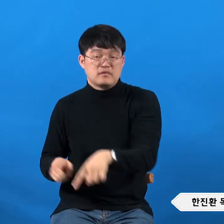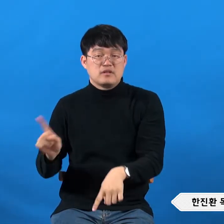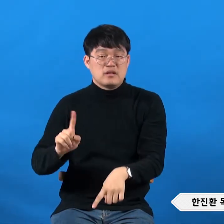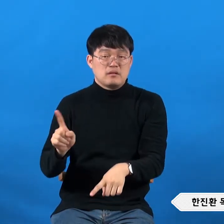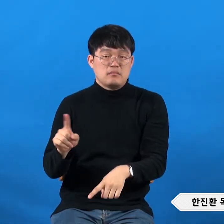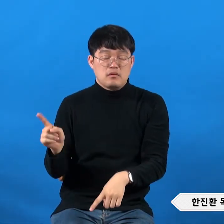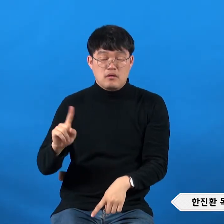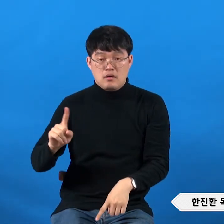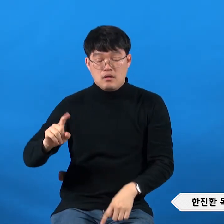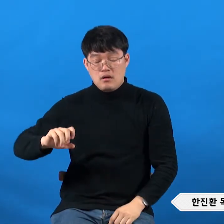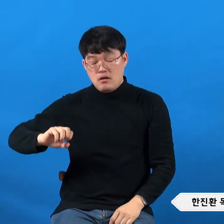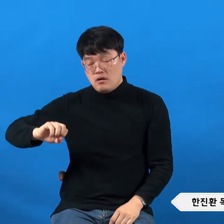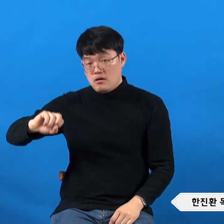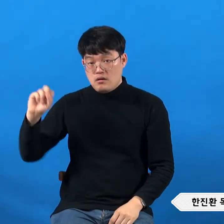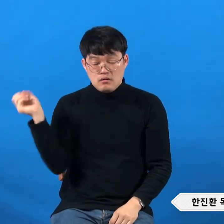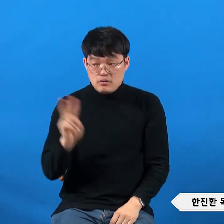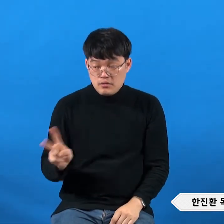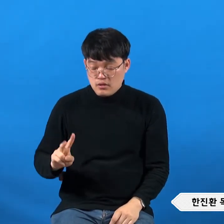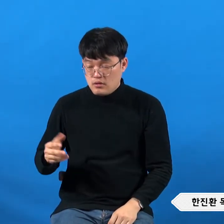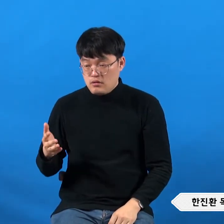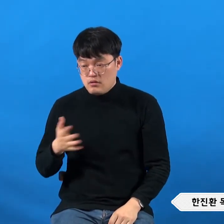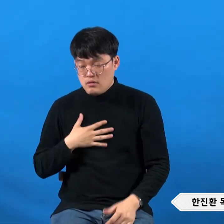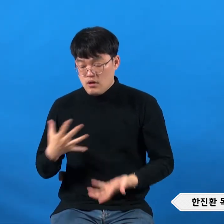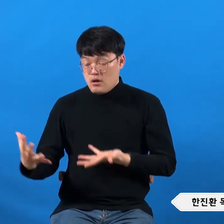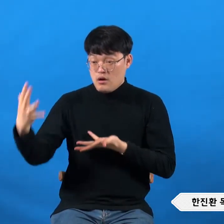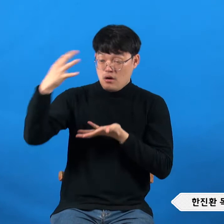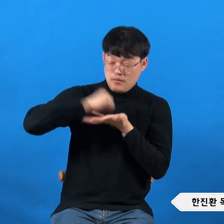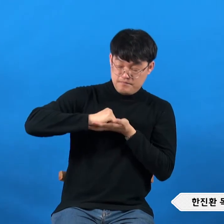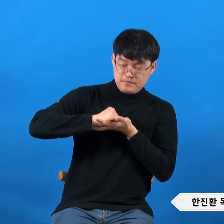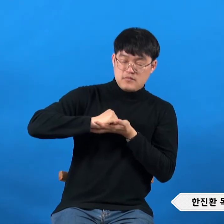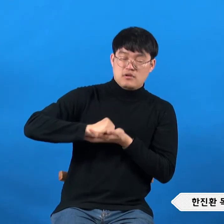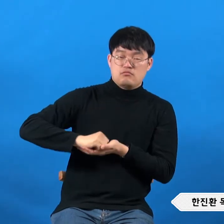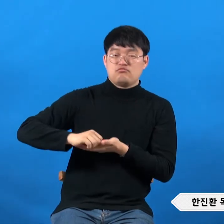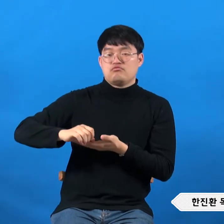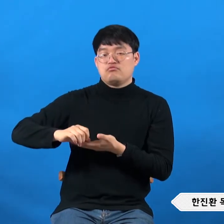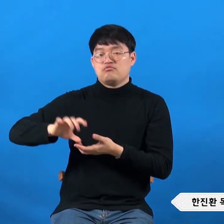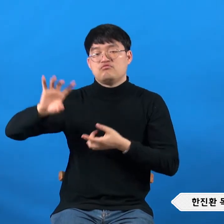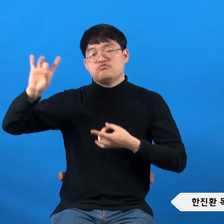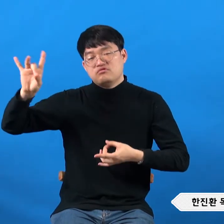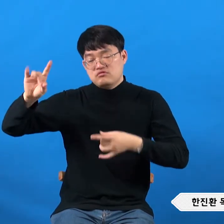맘몬은 부지불식간에 우리를 지배하는 우상입니다.